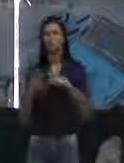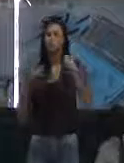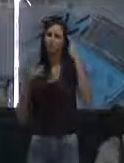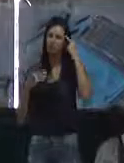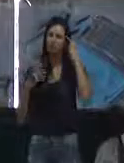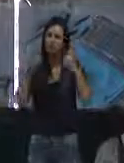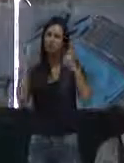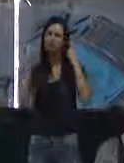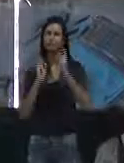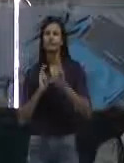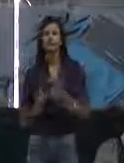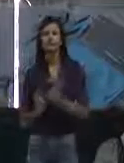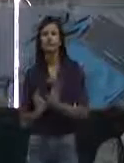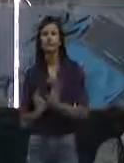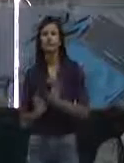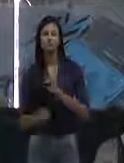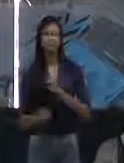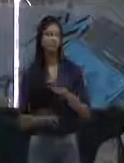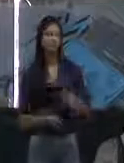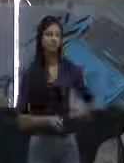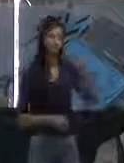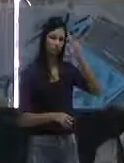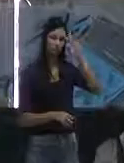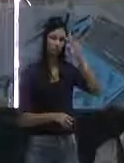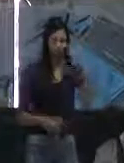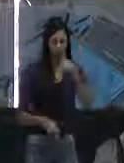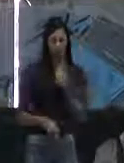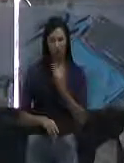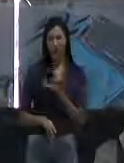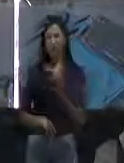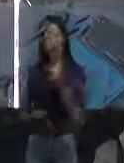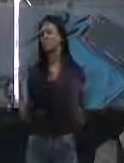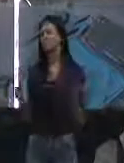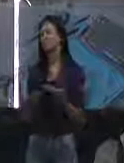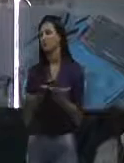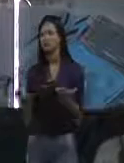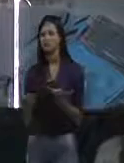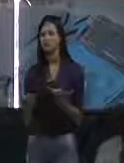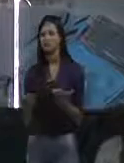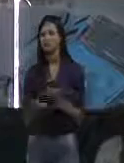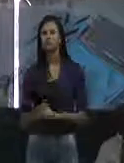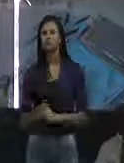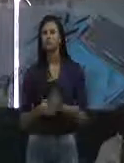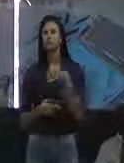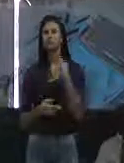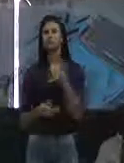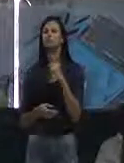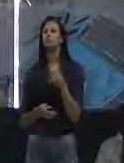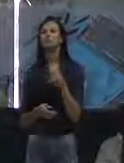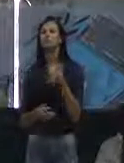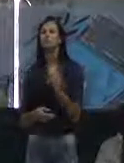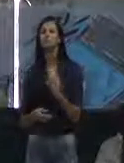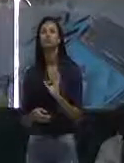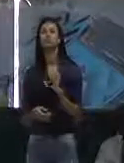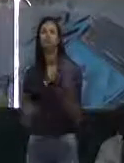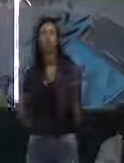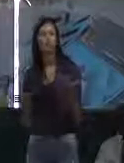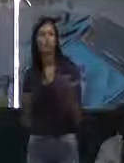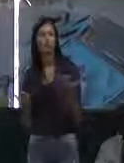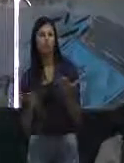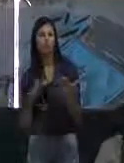preocupação. Portanto, senhor presidente, eu quero, nesse momento, dizer que tudo o que está acontecendo hoje no